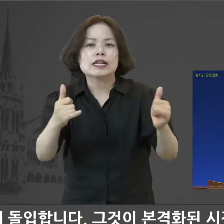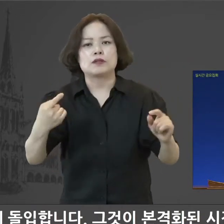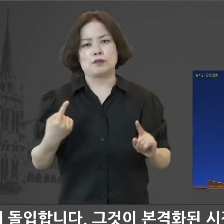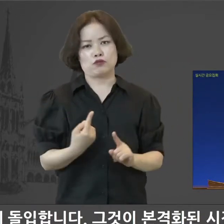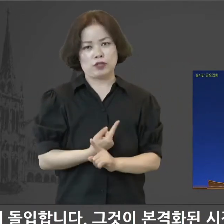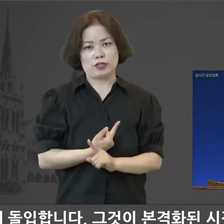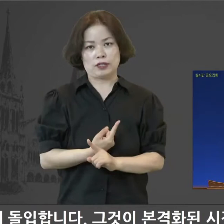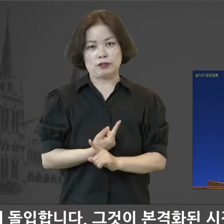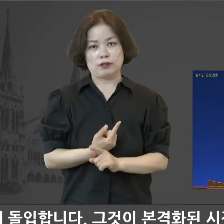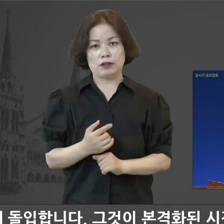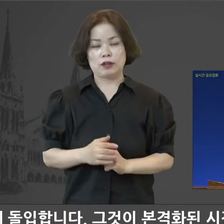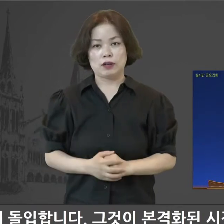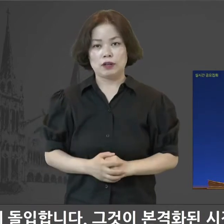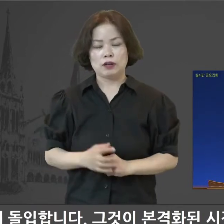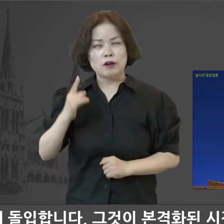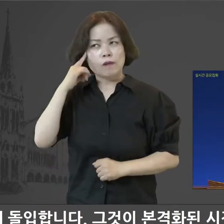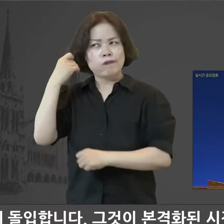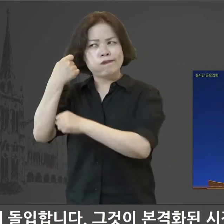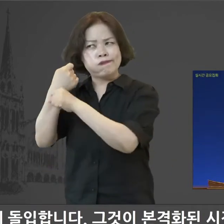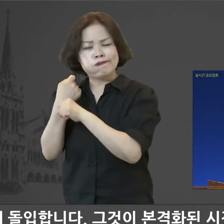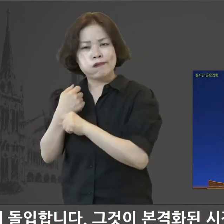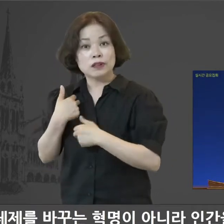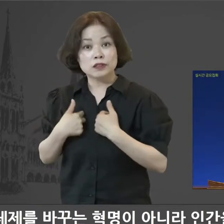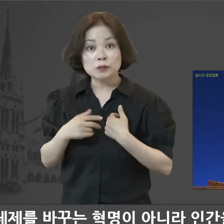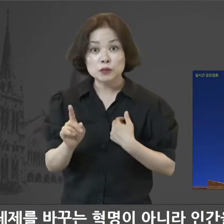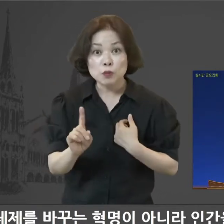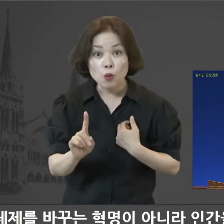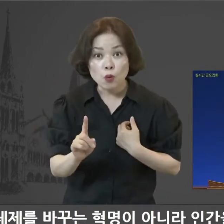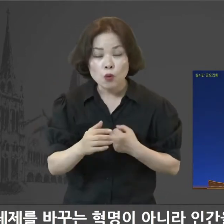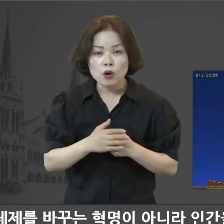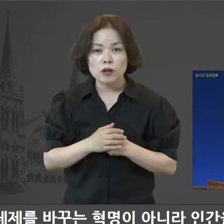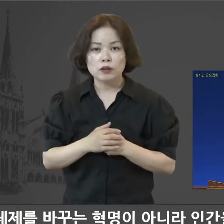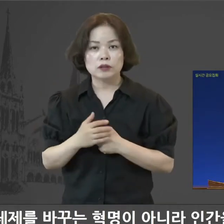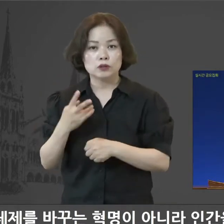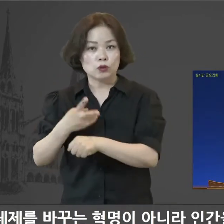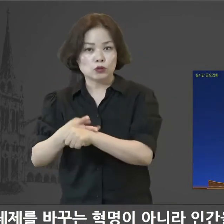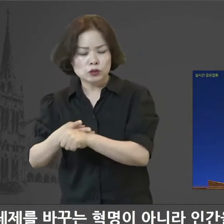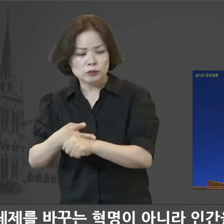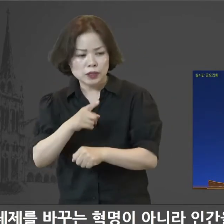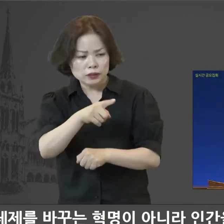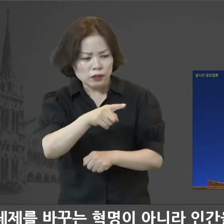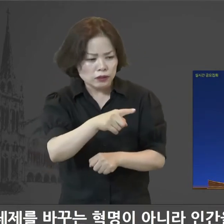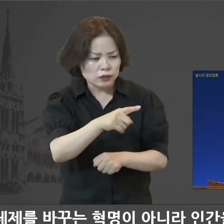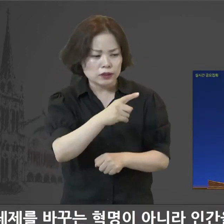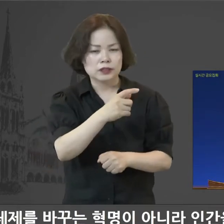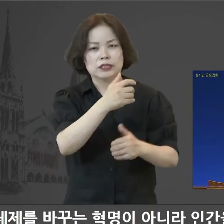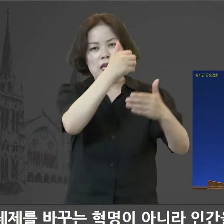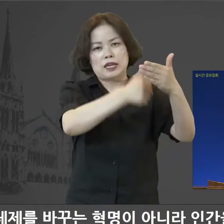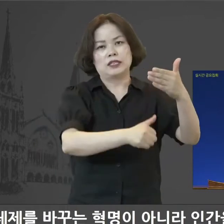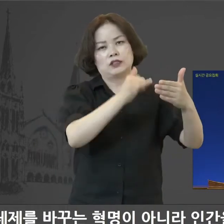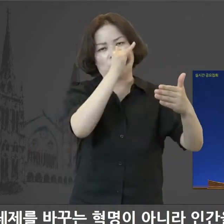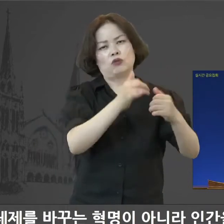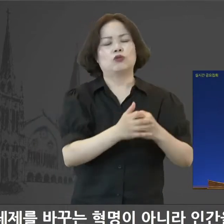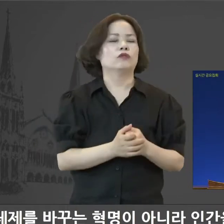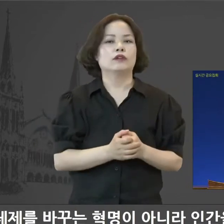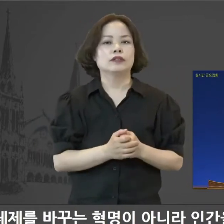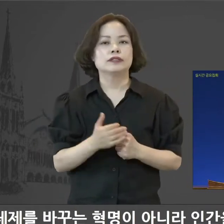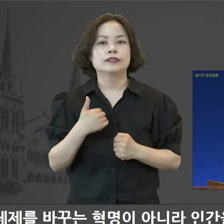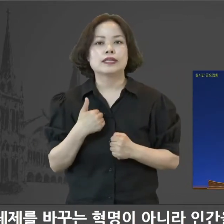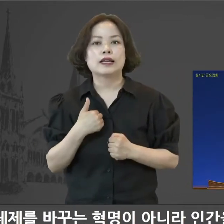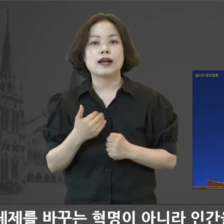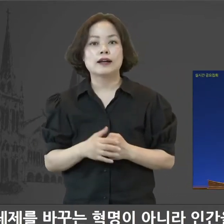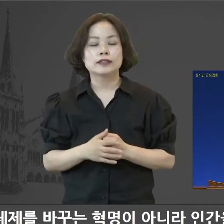거예요. 그래서 제가 연구하면서 가장 재밌어했던 게, 제가 저쪽 사상의 전문가이기 때문에 그러니까